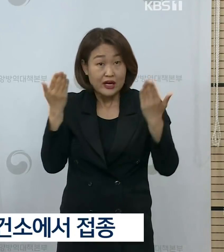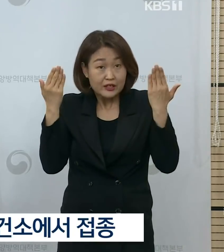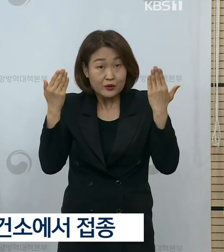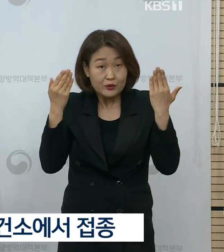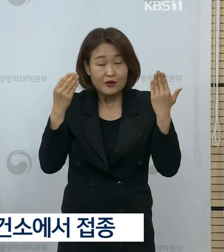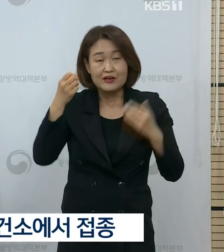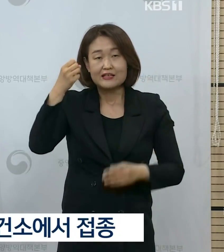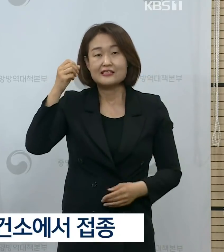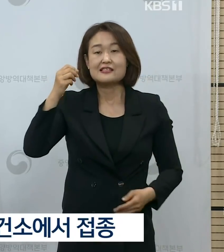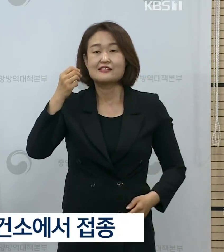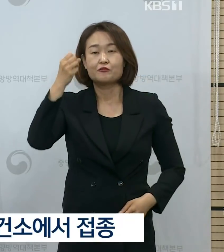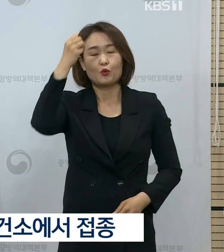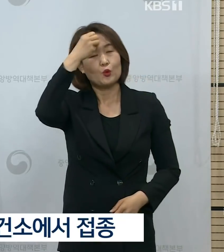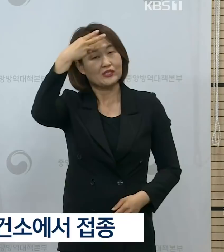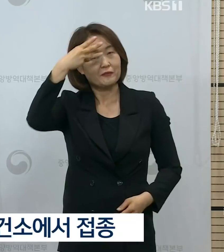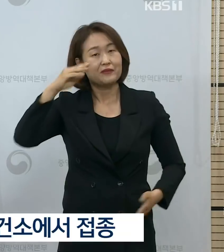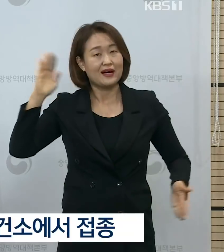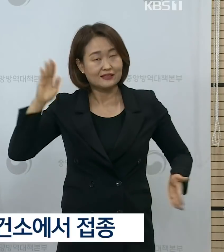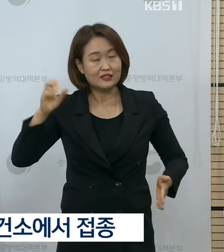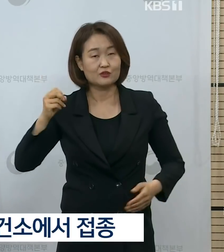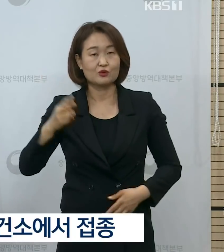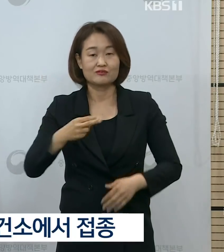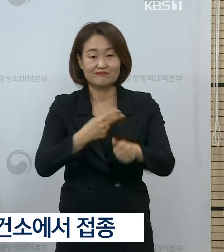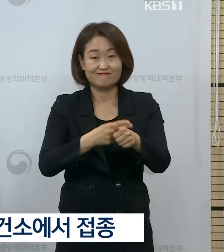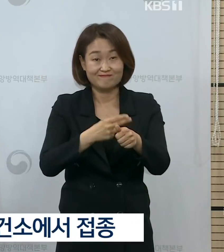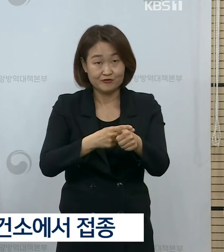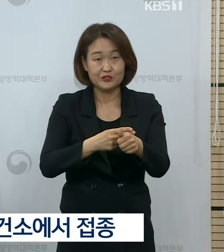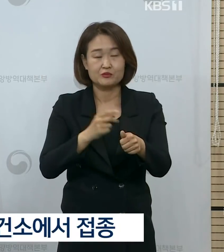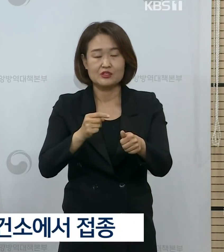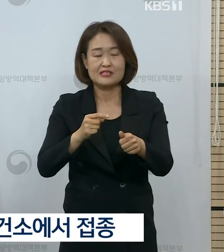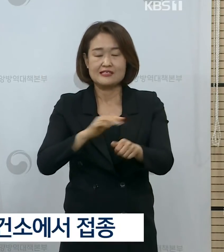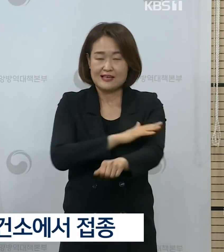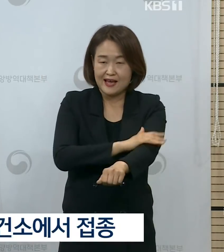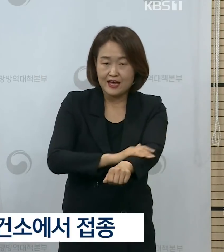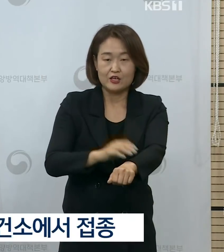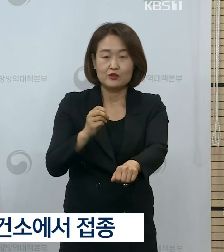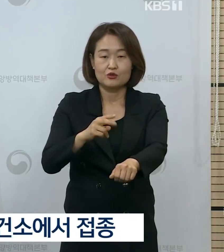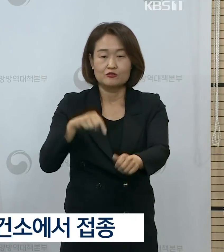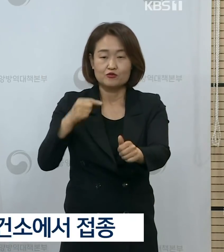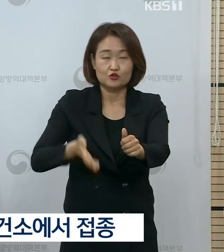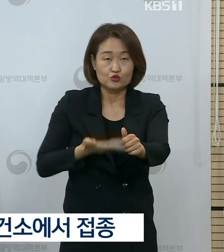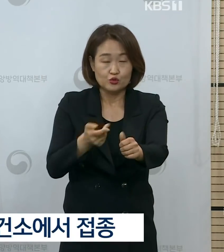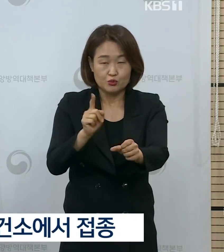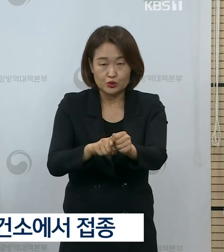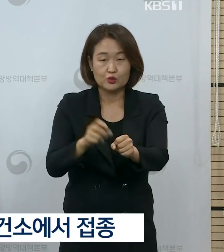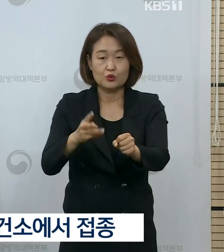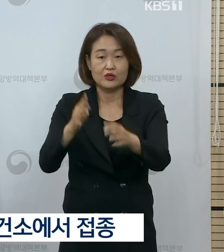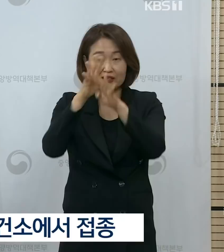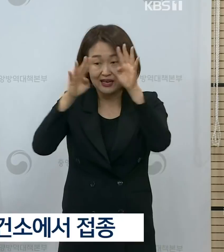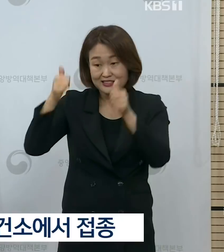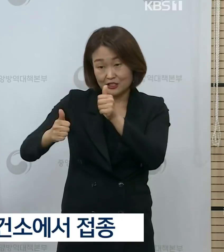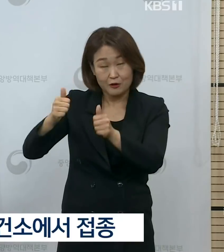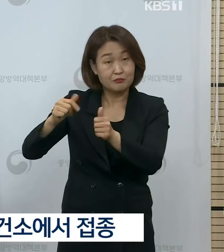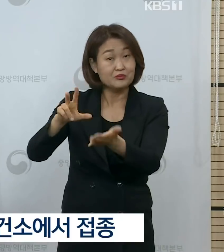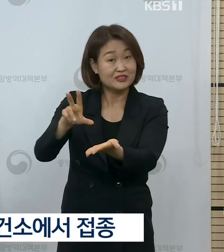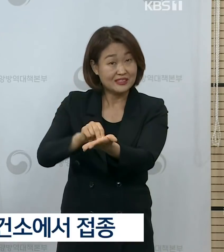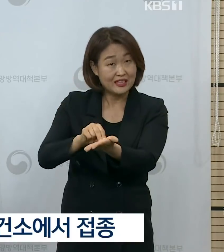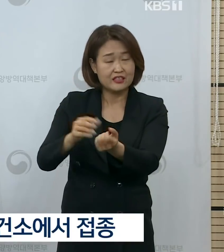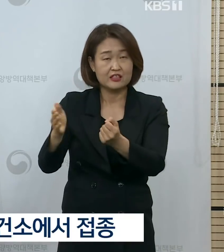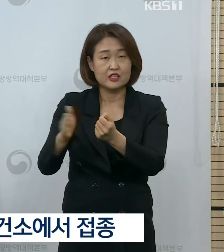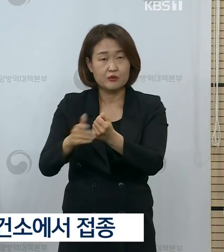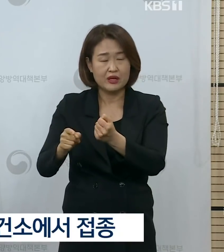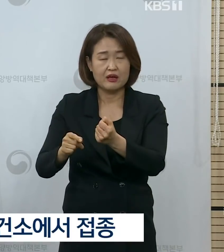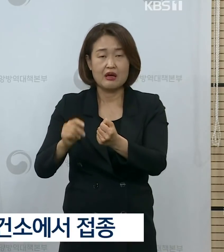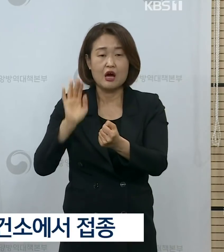3학년 학생과 교사에 대해서는 안정적인 학교 교육과 대학별 고사와 수능 등 전국 이동에 따른